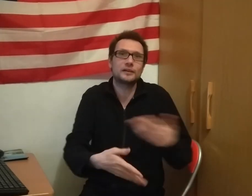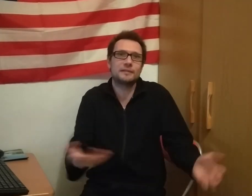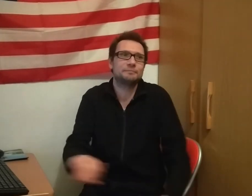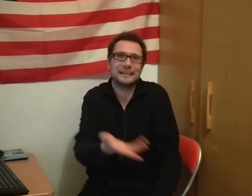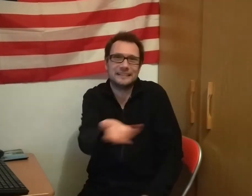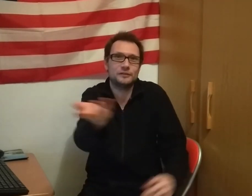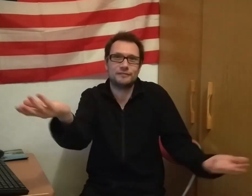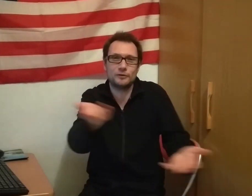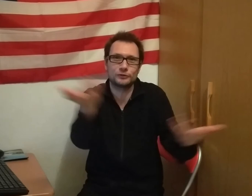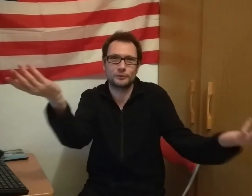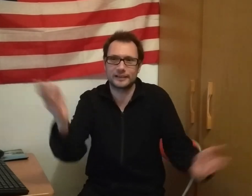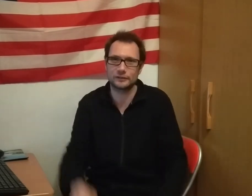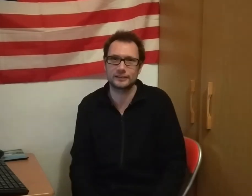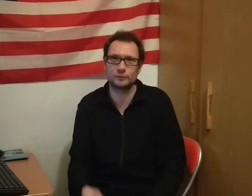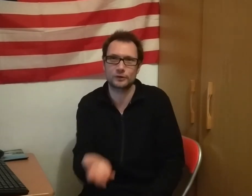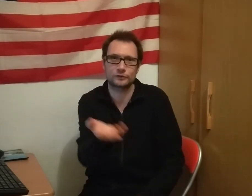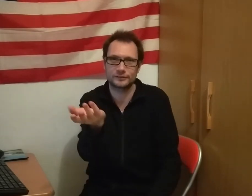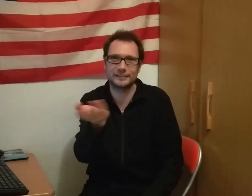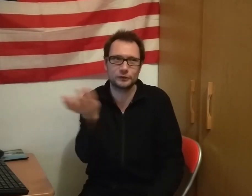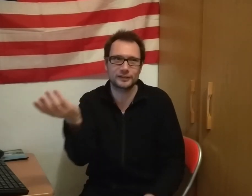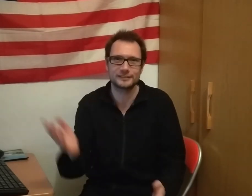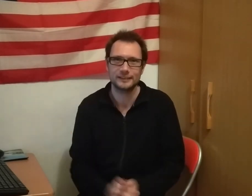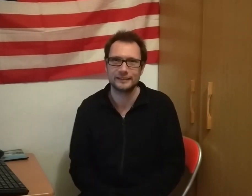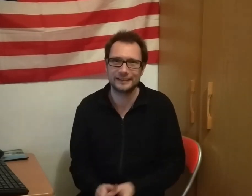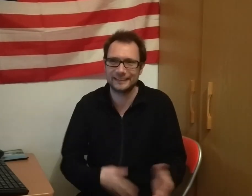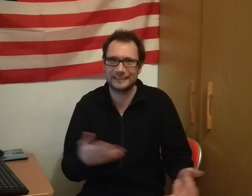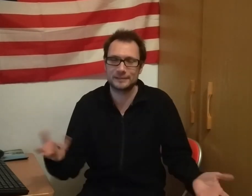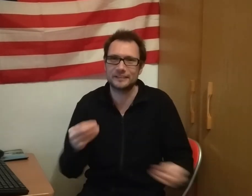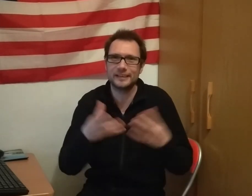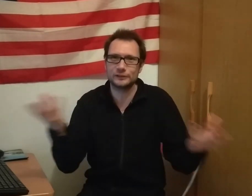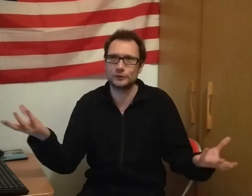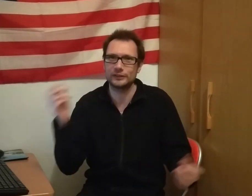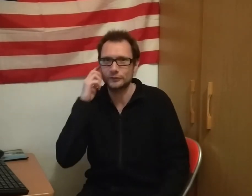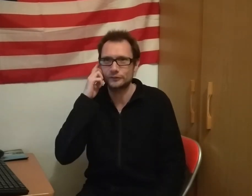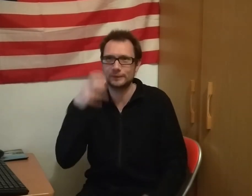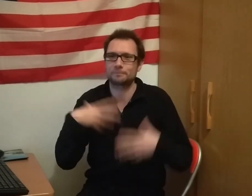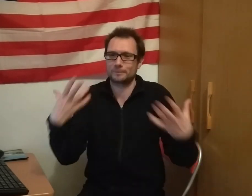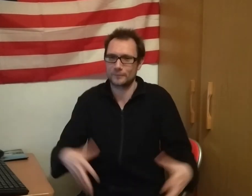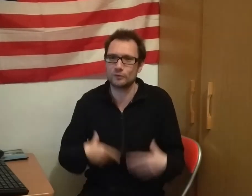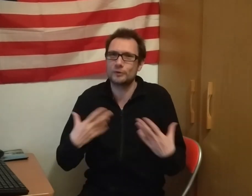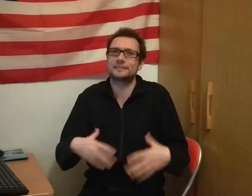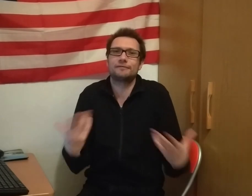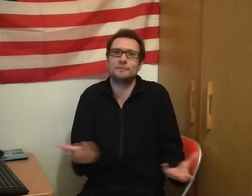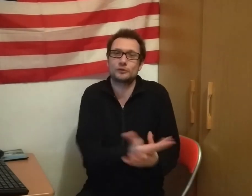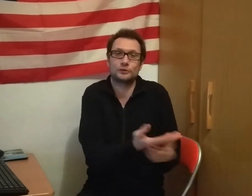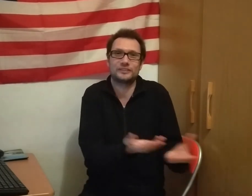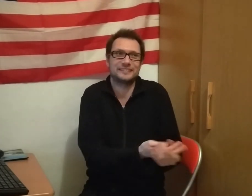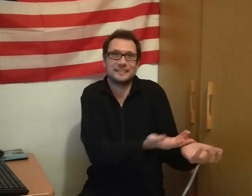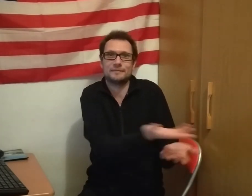claro, mi canal no es famoso, porque claro, tengo pocos seguidores, nadie me está viendo, ¿no? Entonces, ¿cómo puedo hacerme famoso si nadie me